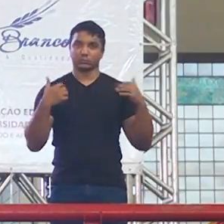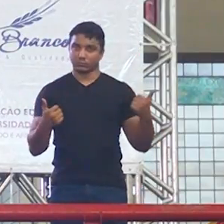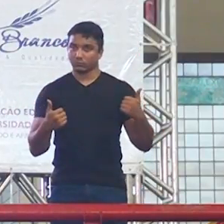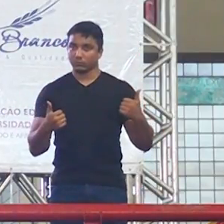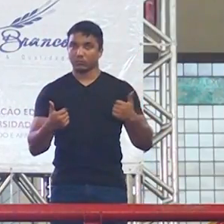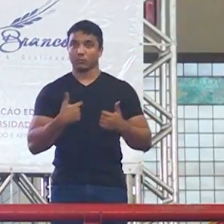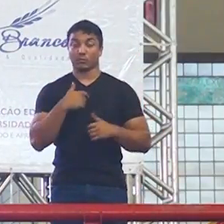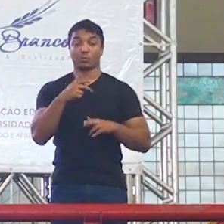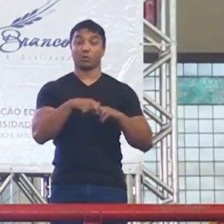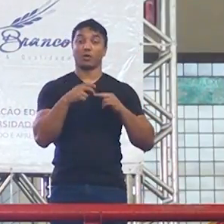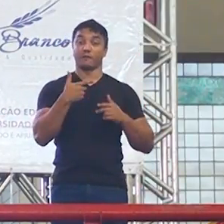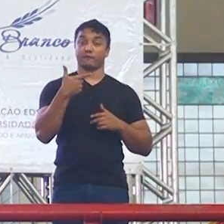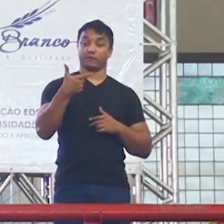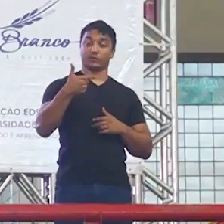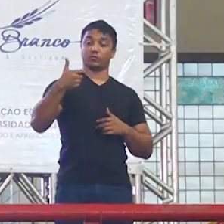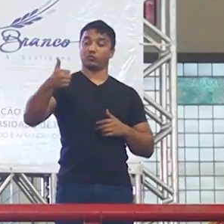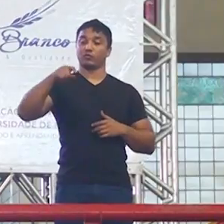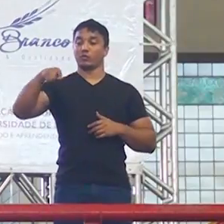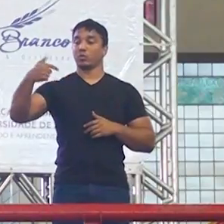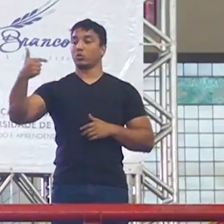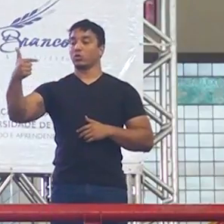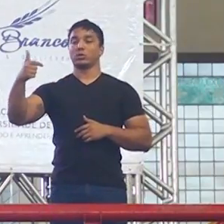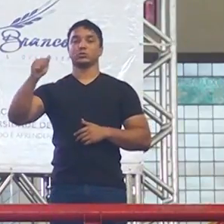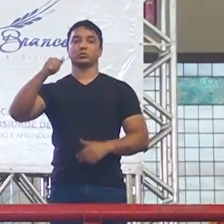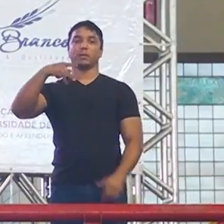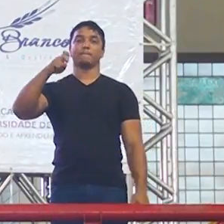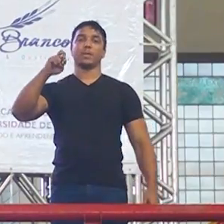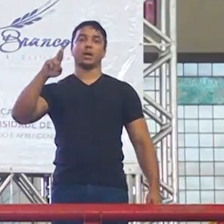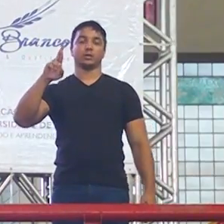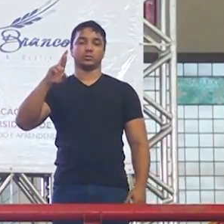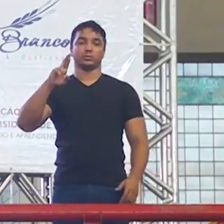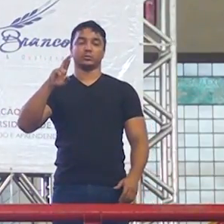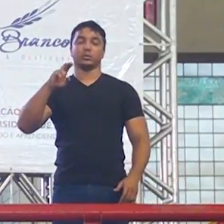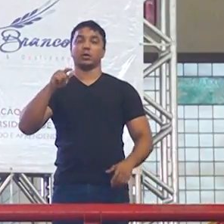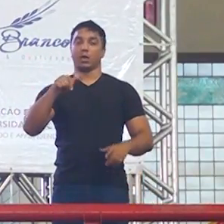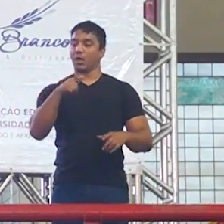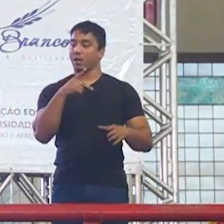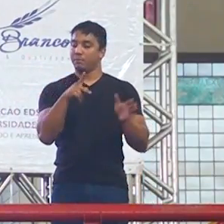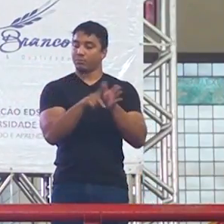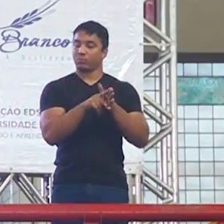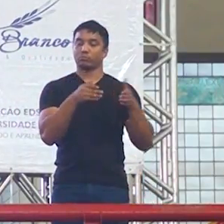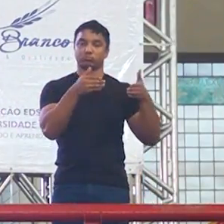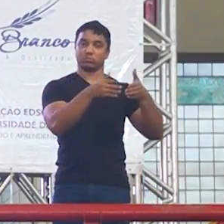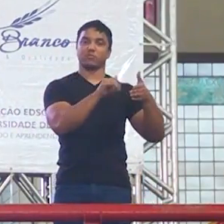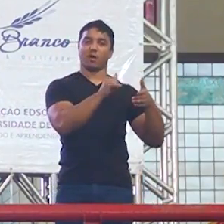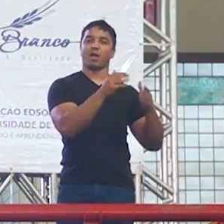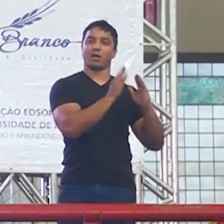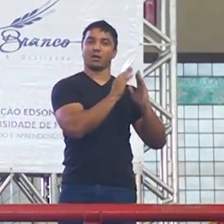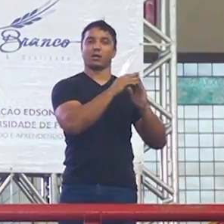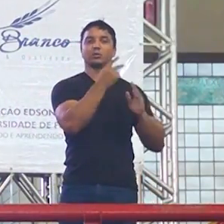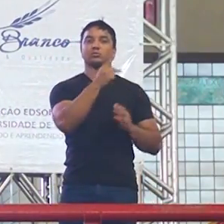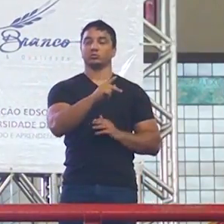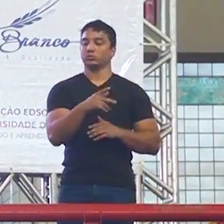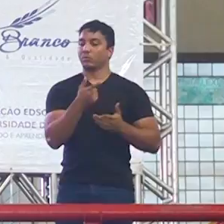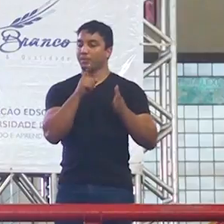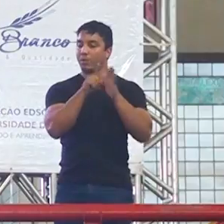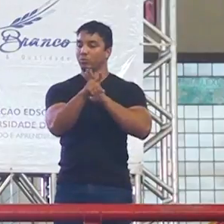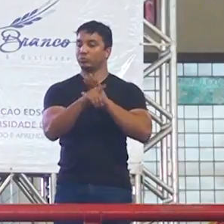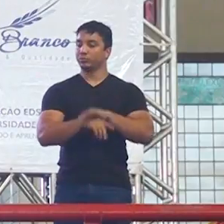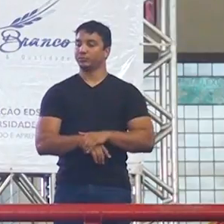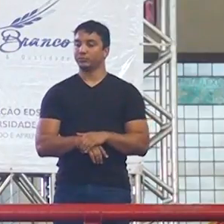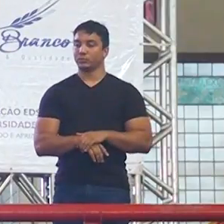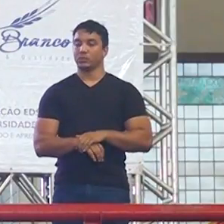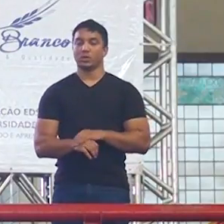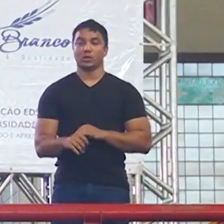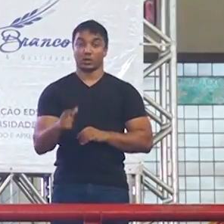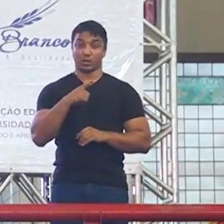Então, 21,2 amperes é a corrente que vai para a sua casa. Aí eu pergunto para vocês,